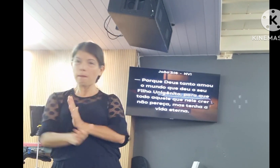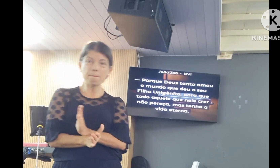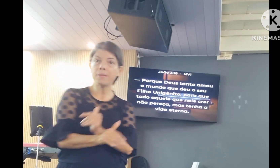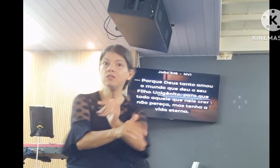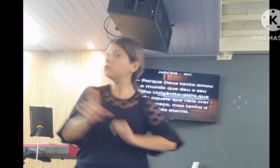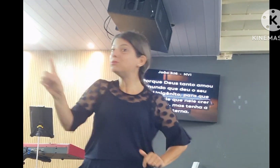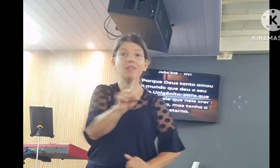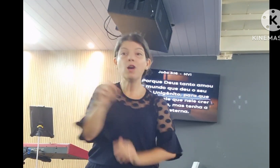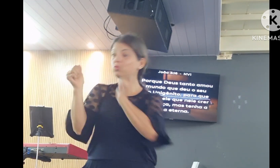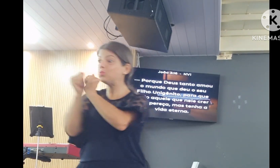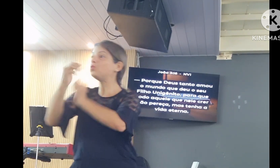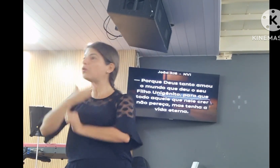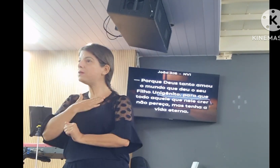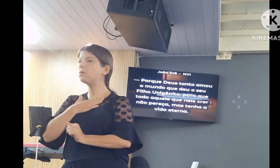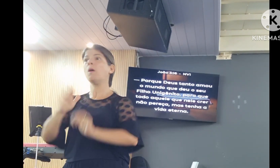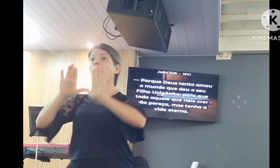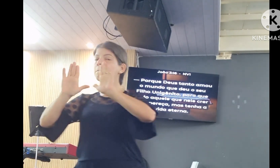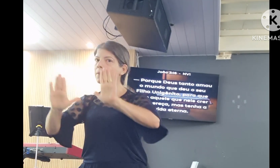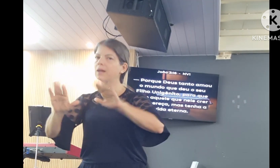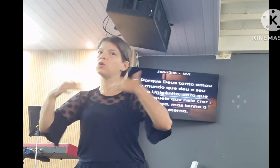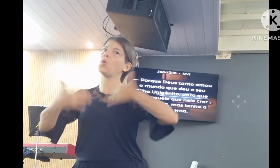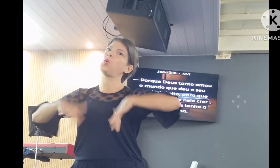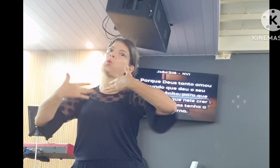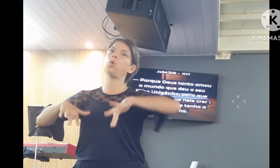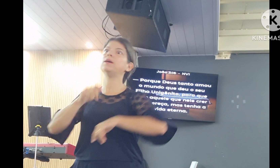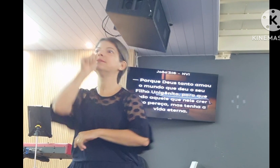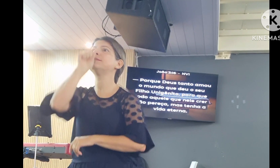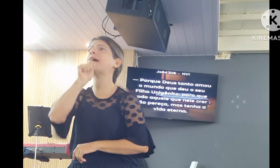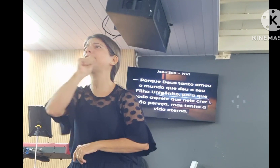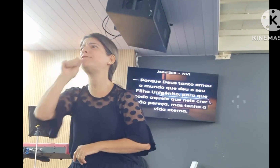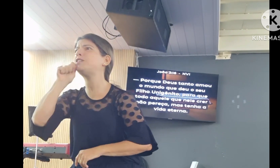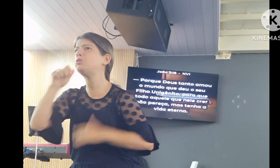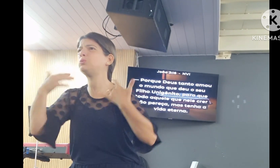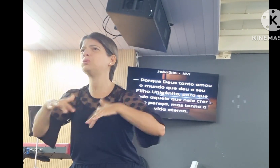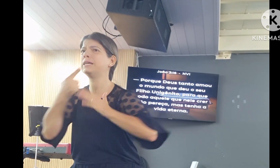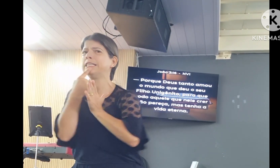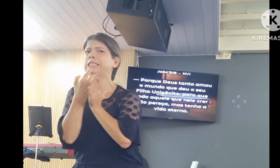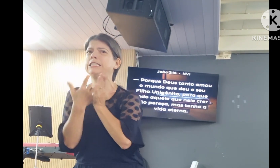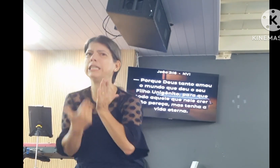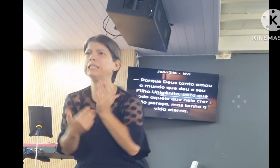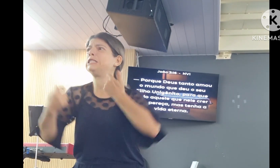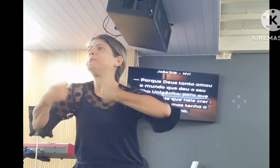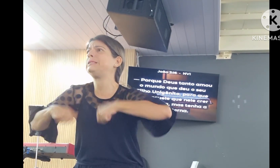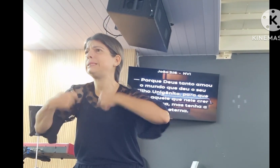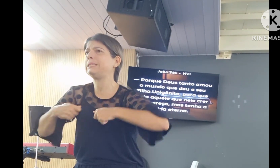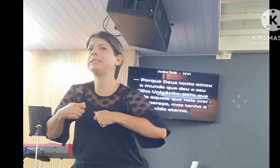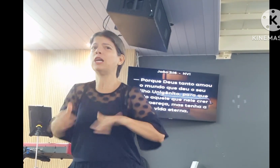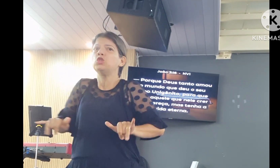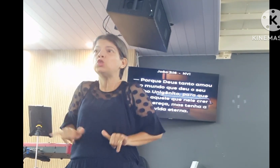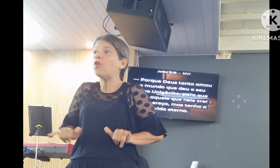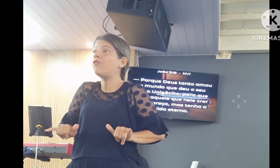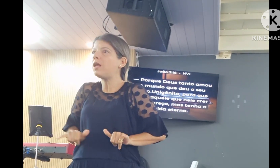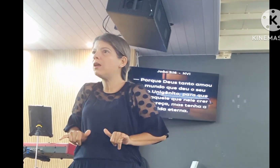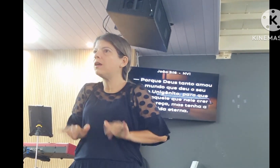Mas precisa se pagar um preço, e preço de sangue. Por isso Ele